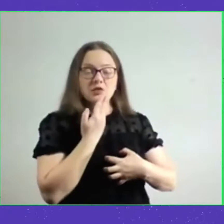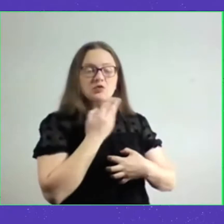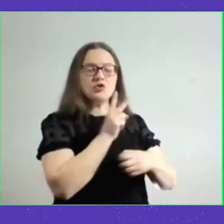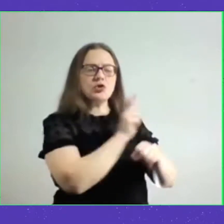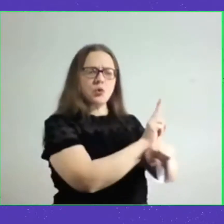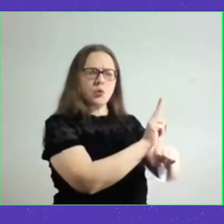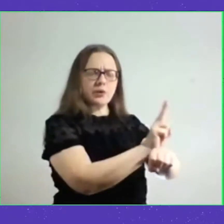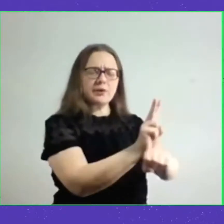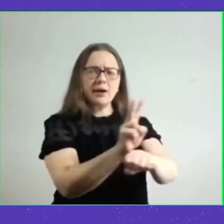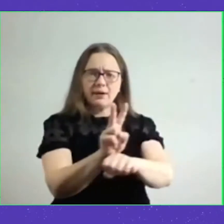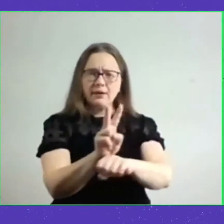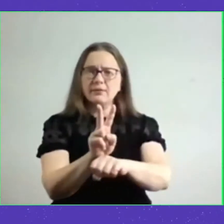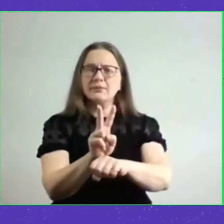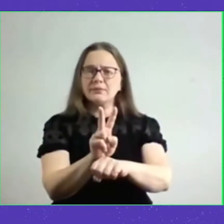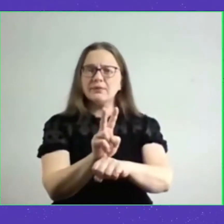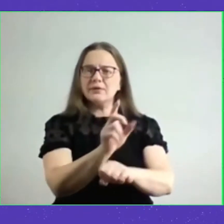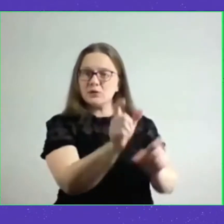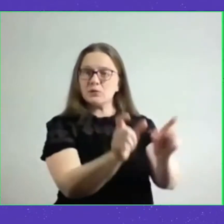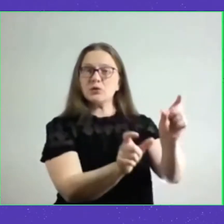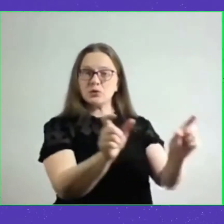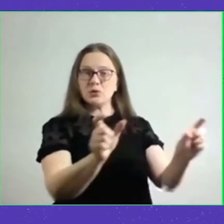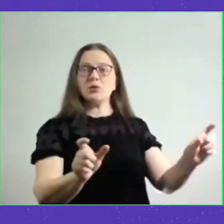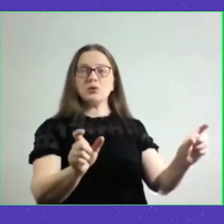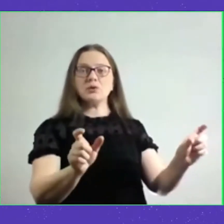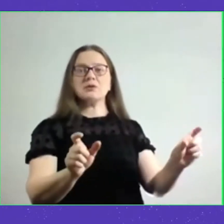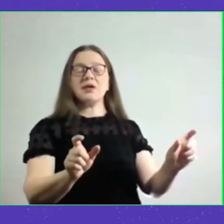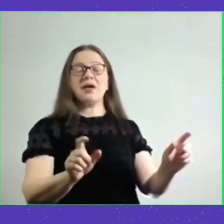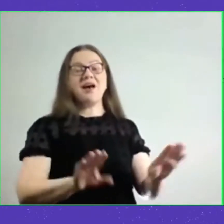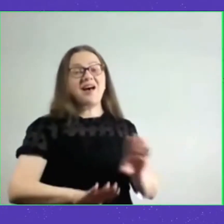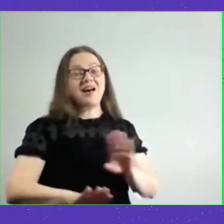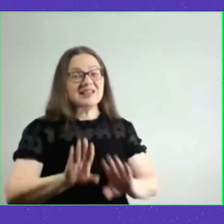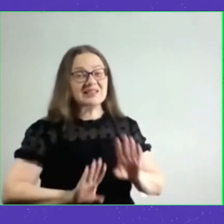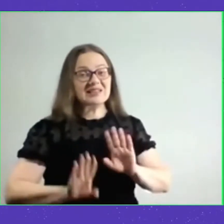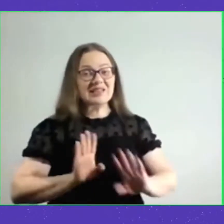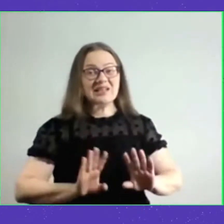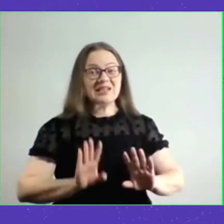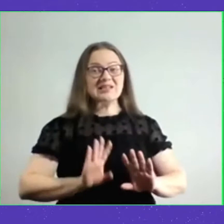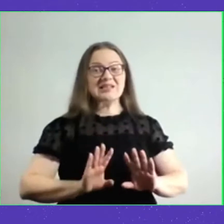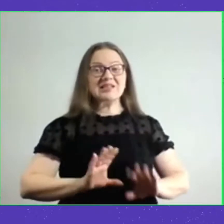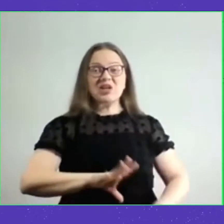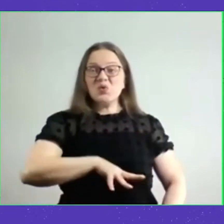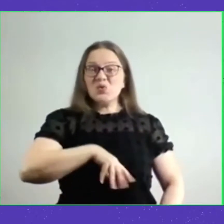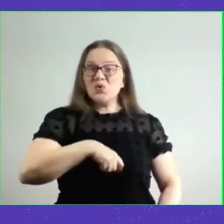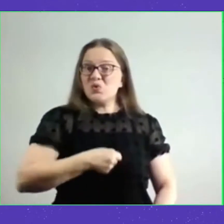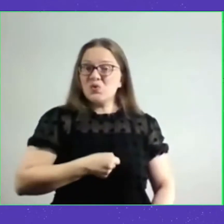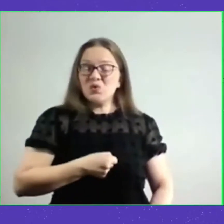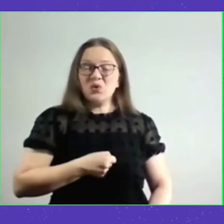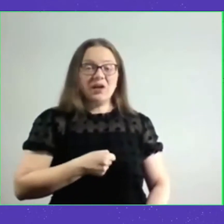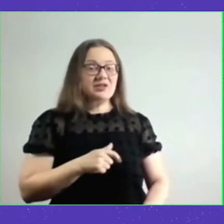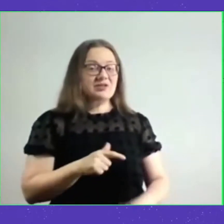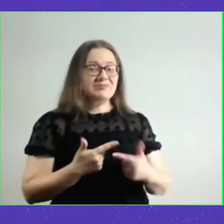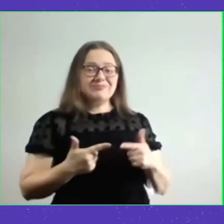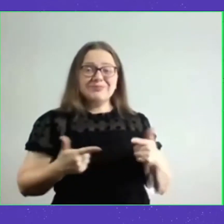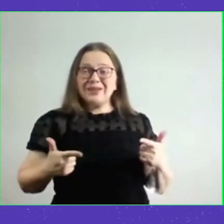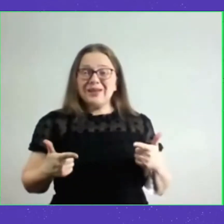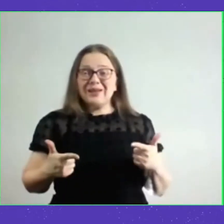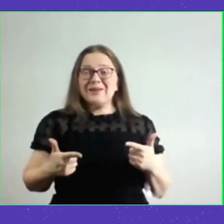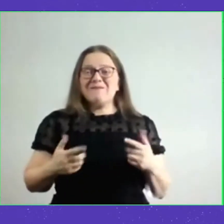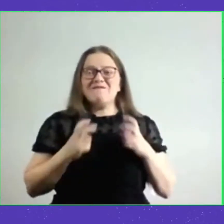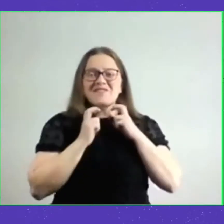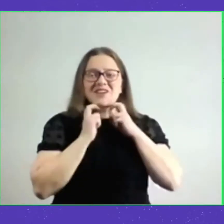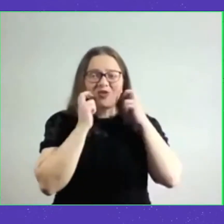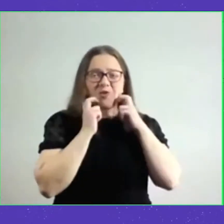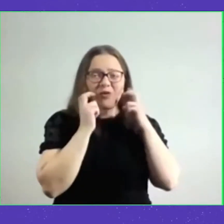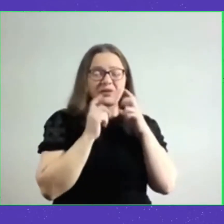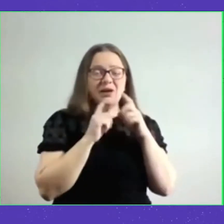coragem de falar, mas o irmão Pedro tem nos ajudado a deixar escapar. Deixa escapar da sua